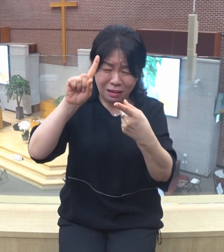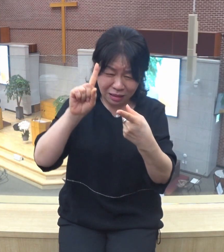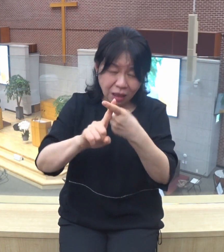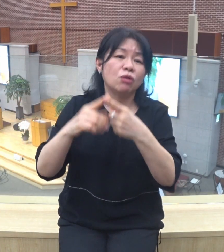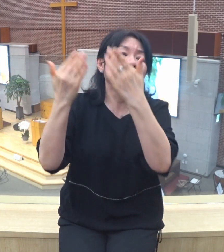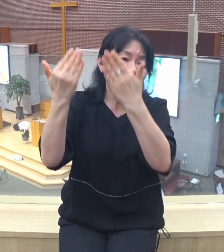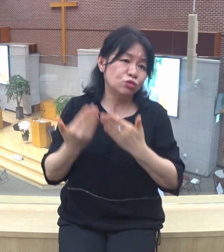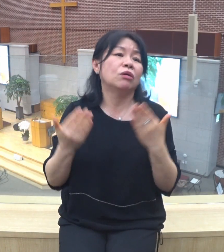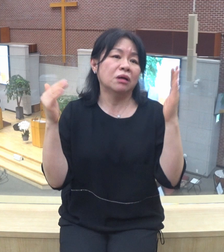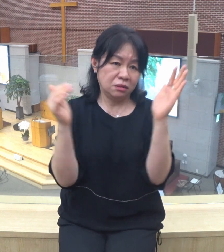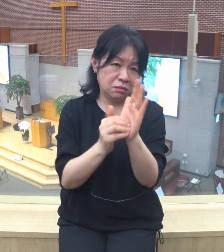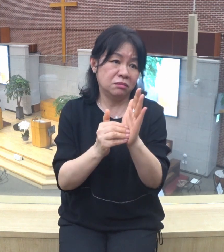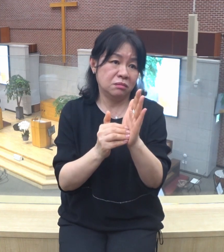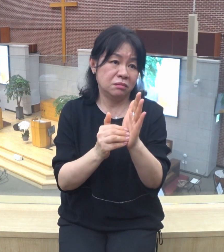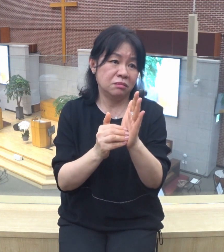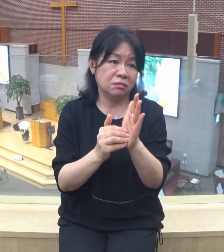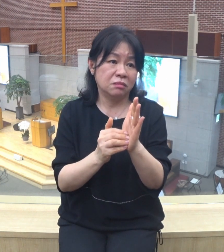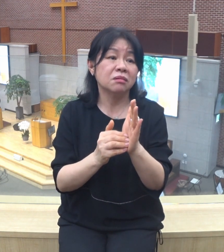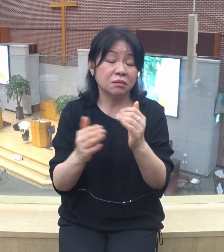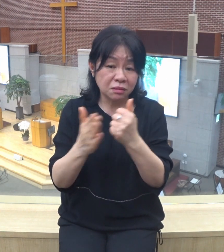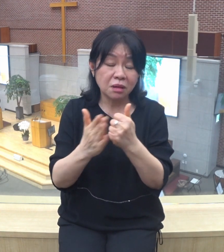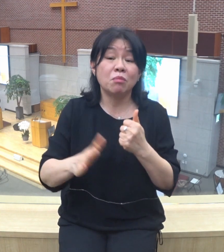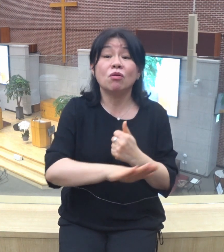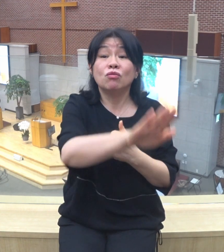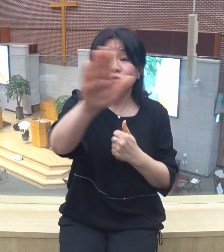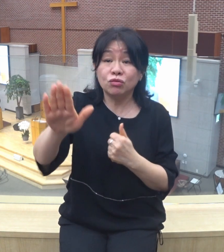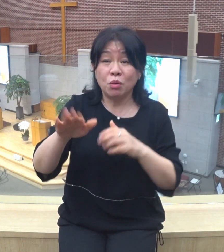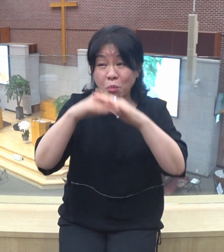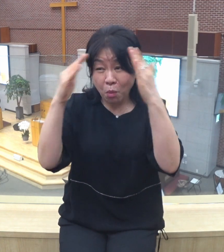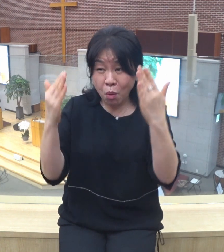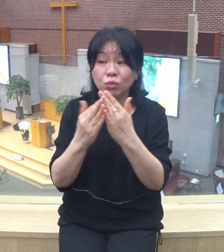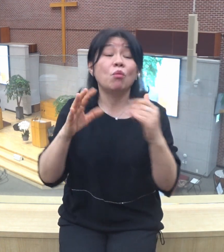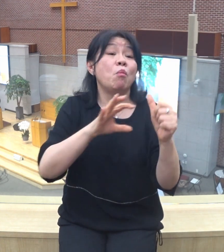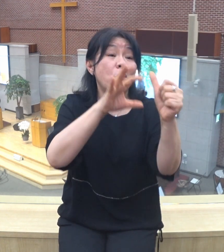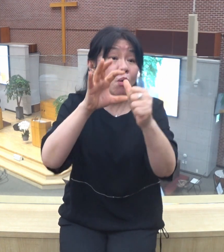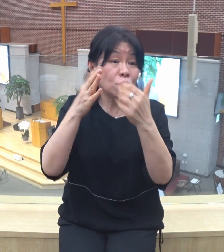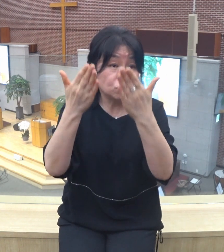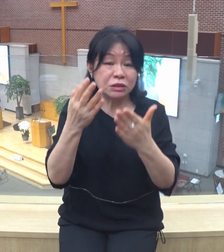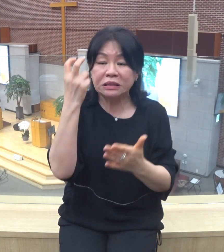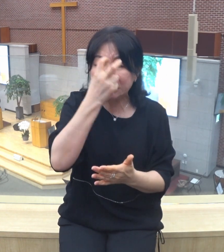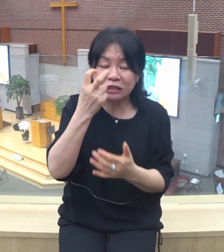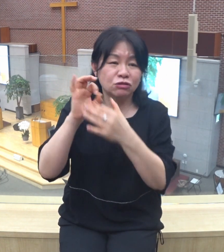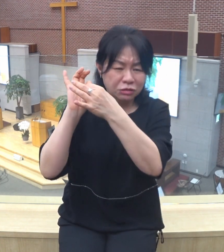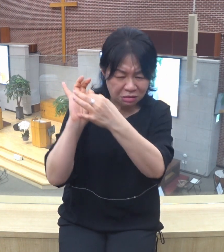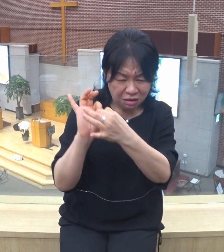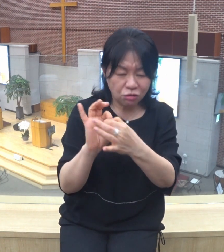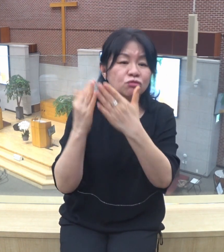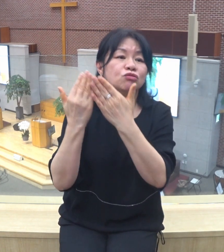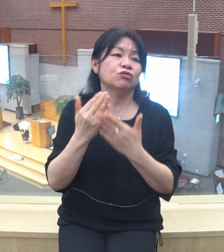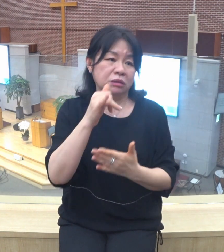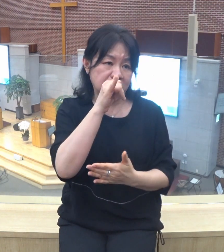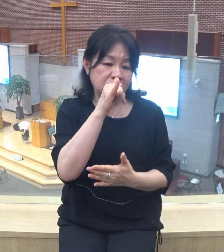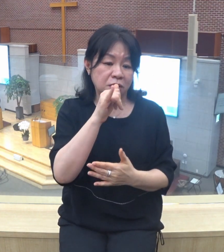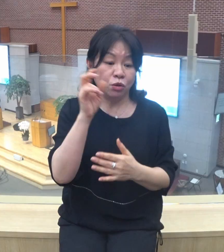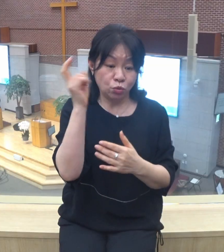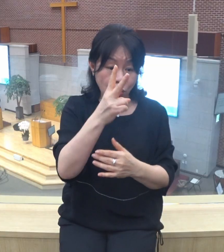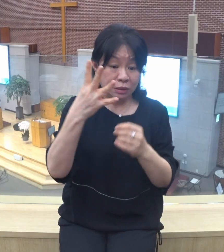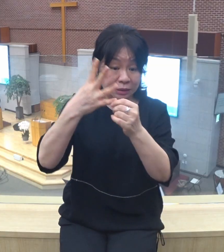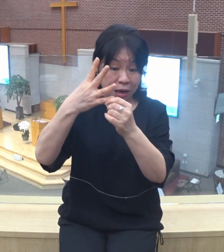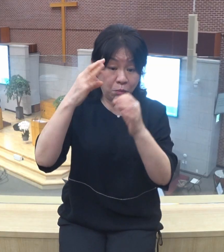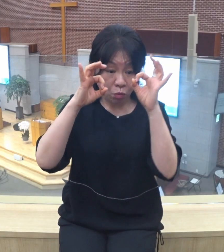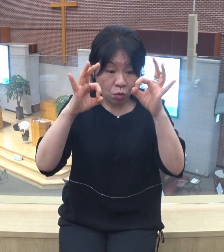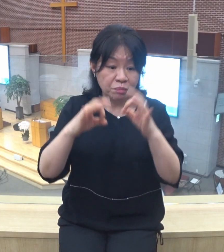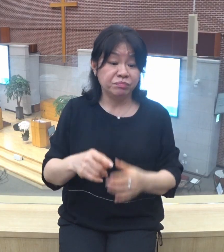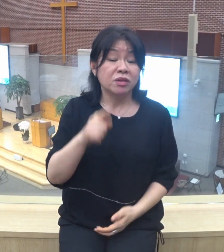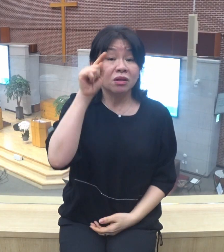하나님은 역시 주의 백성인 우리 또한 그렇게 보호하시고 지켜가고 계십니다. 4절 말씀을 함께